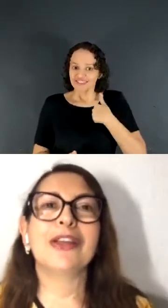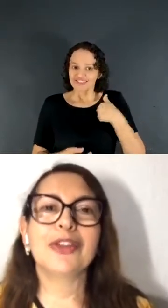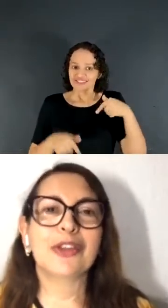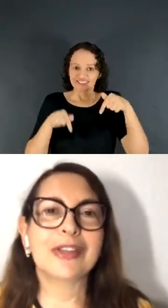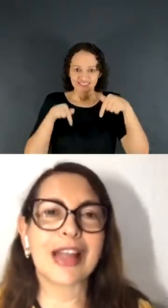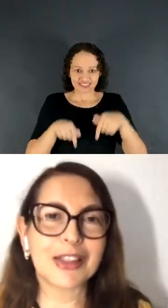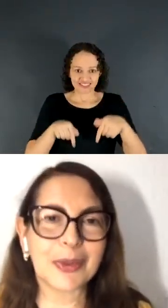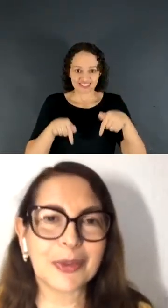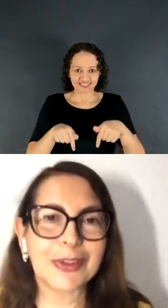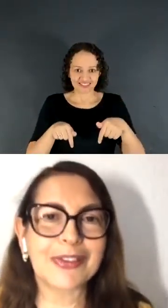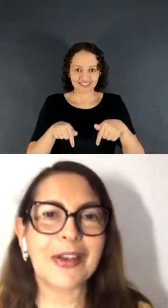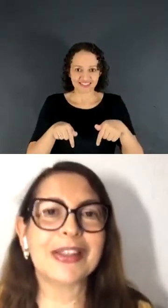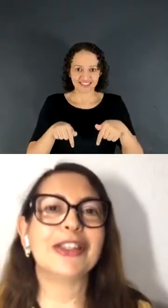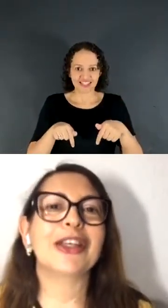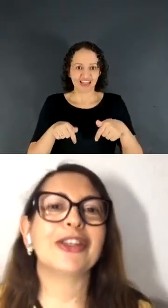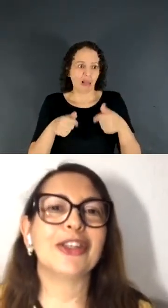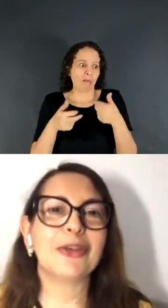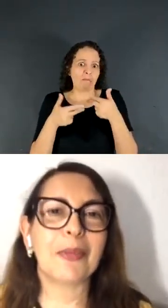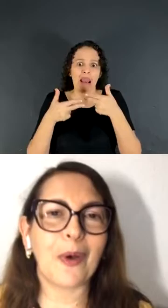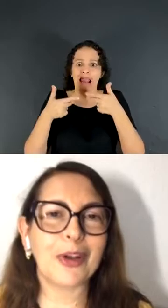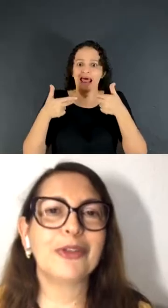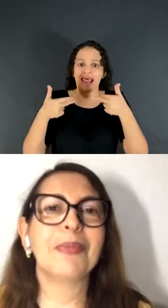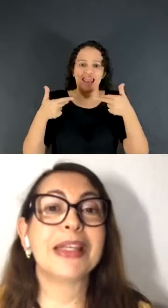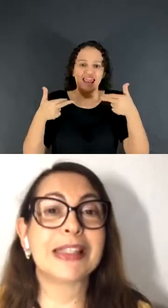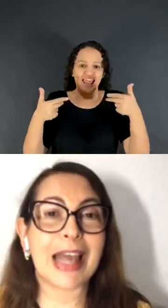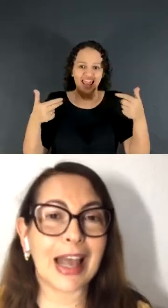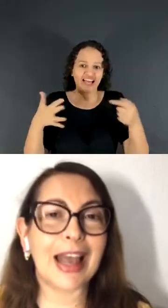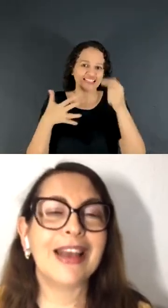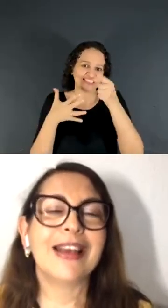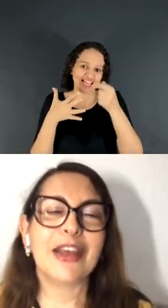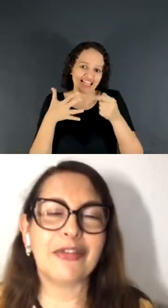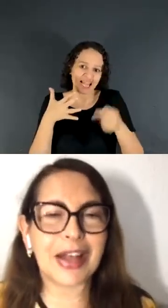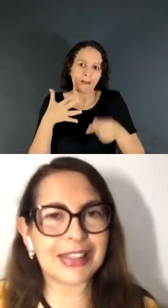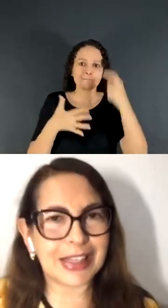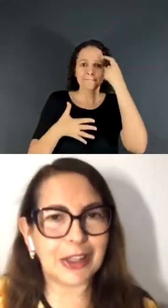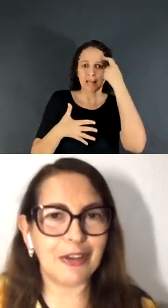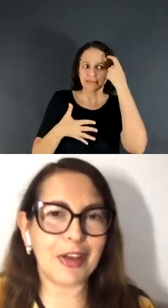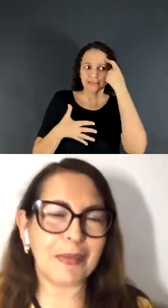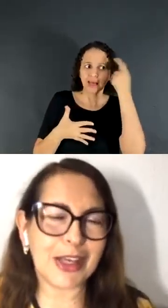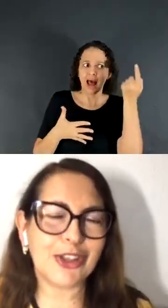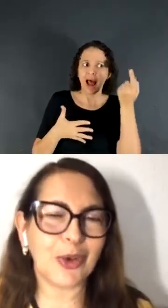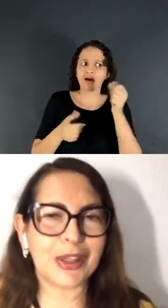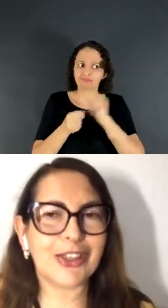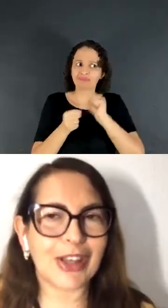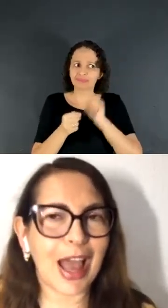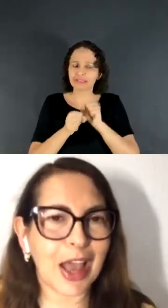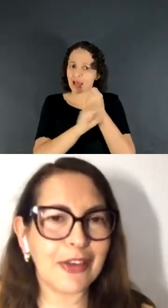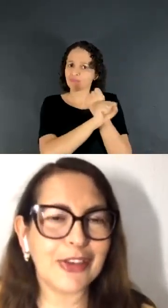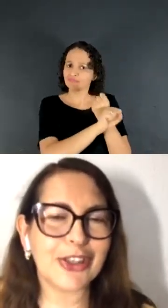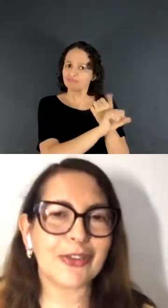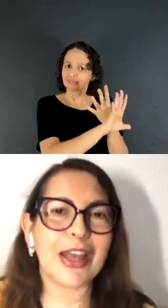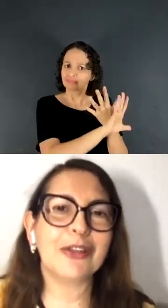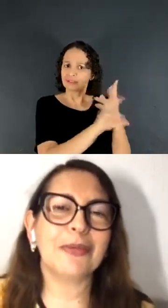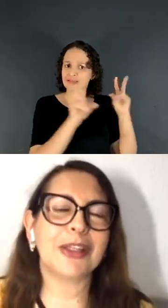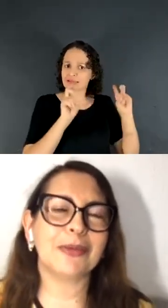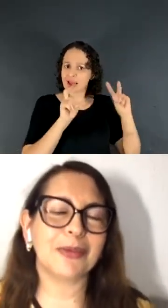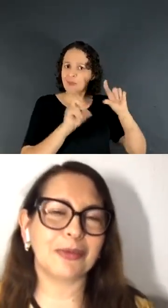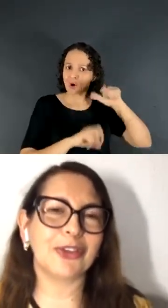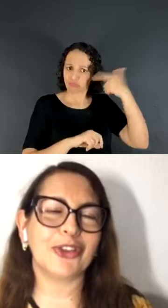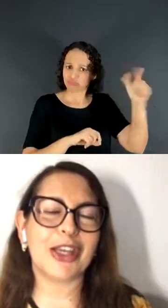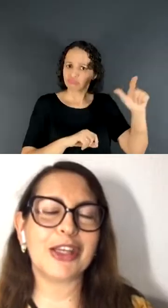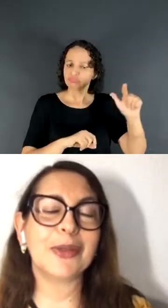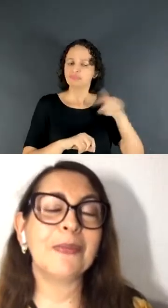E tantos outros assuntos, né, Rosane, que a gente pode pensar em fazer novamente outras lives, né, do